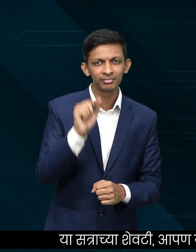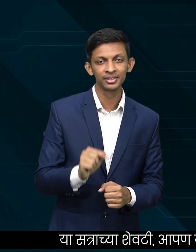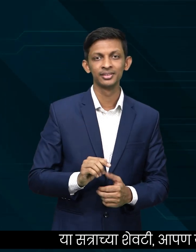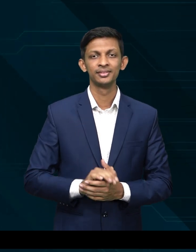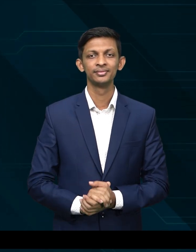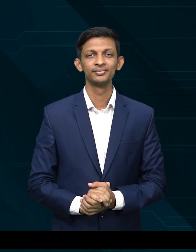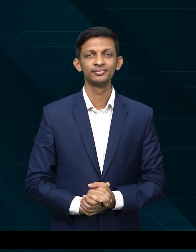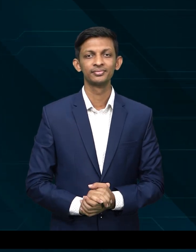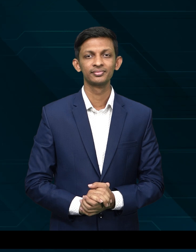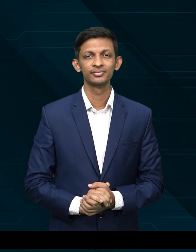धातू,